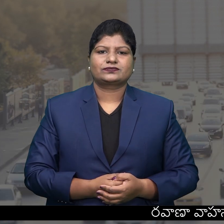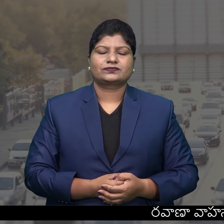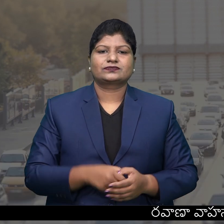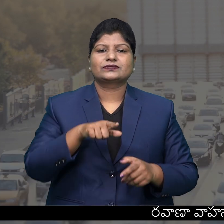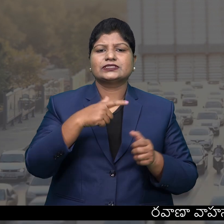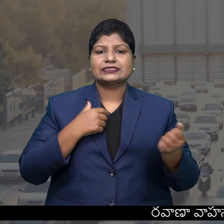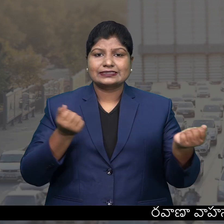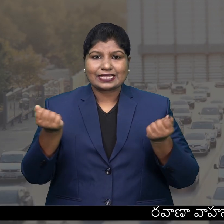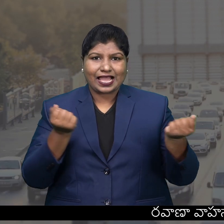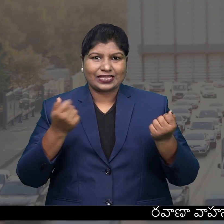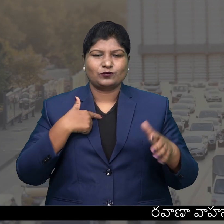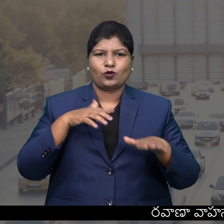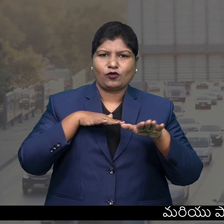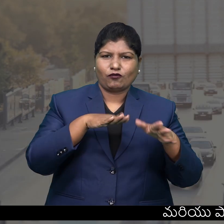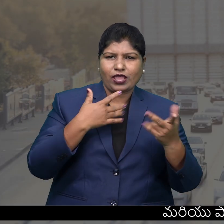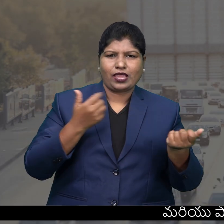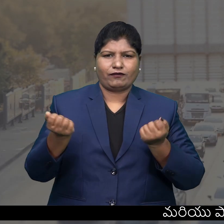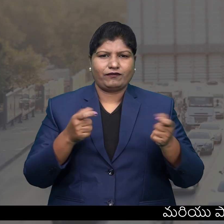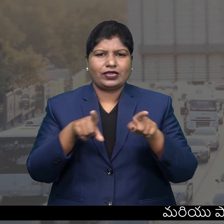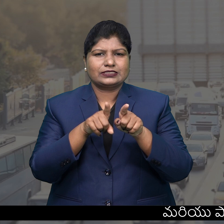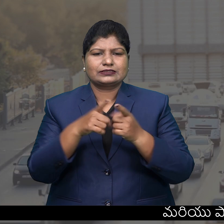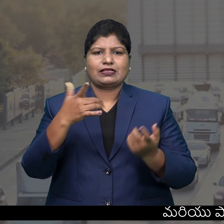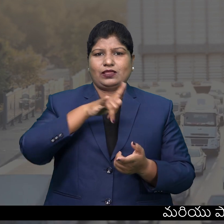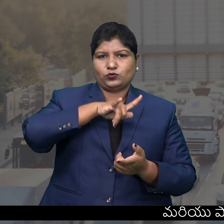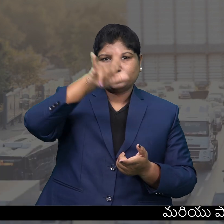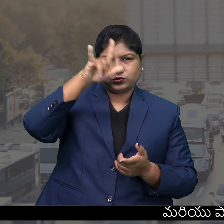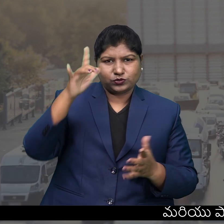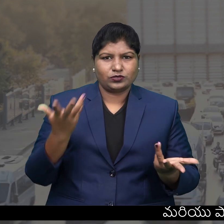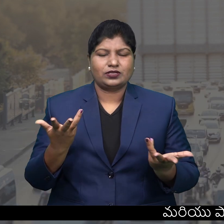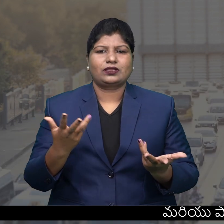రవాణా వాహనాలు, విమానం, వాణిజ్య మరియు పారిశ్రామిక యంత్రాలు,